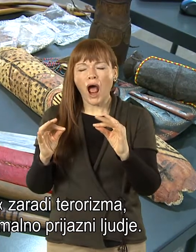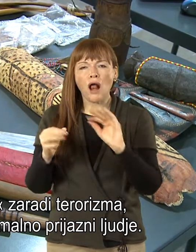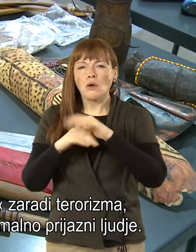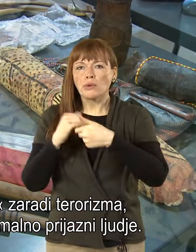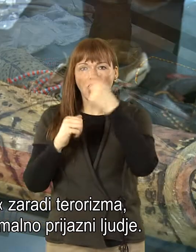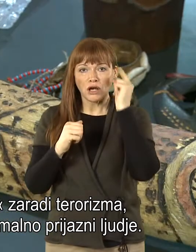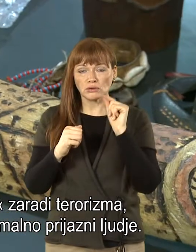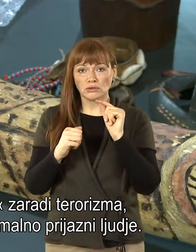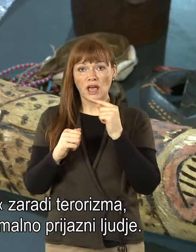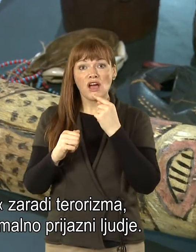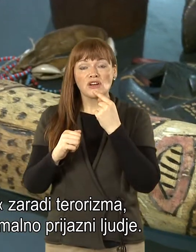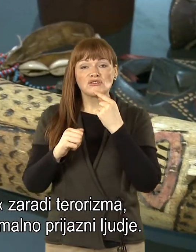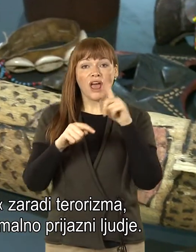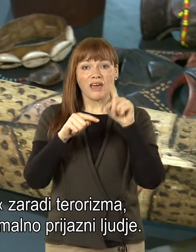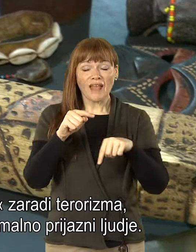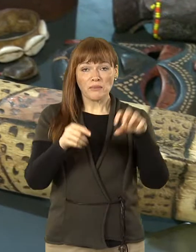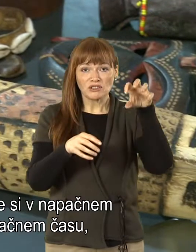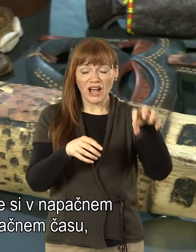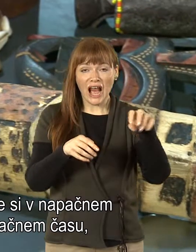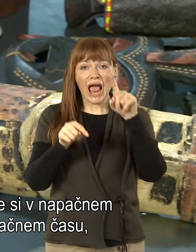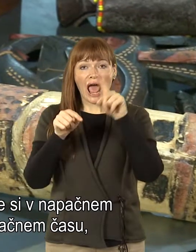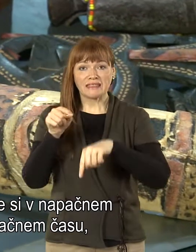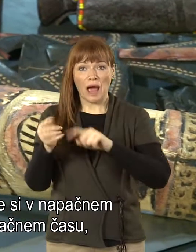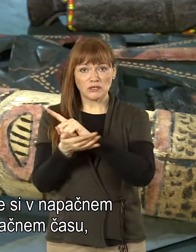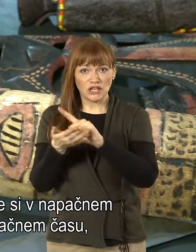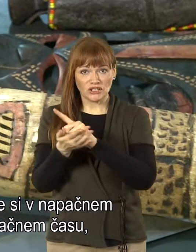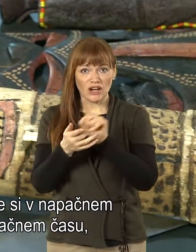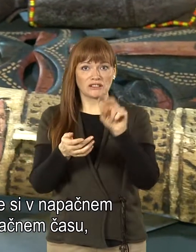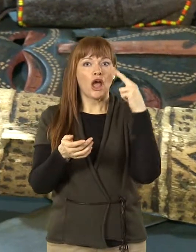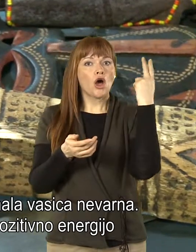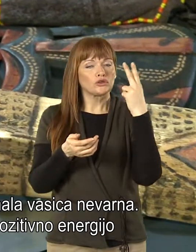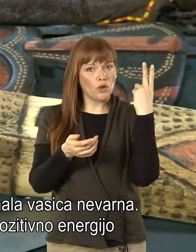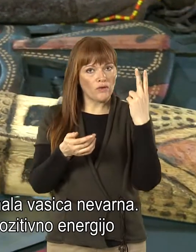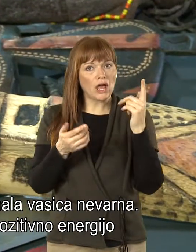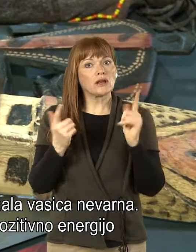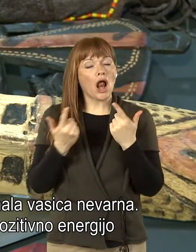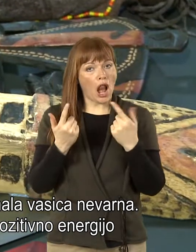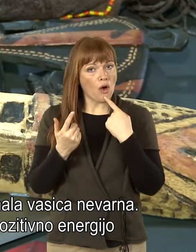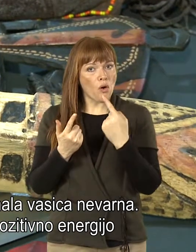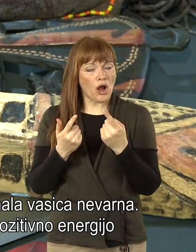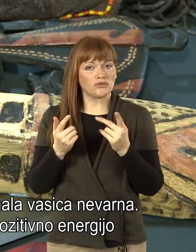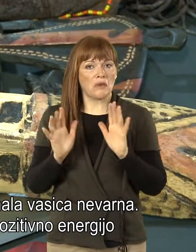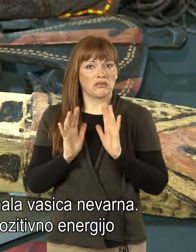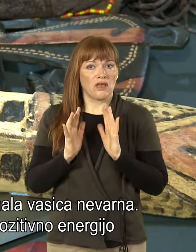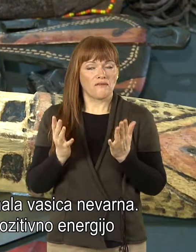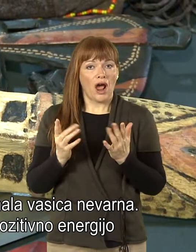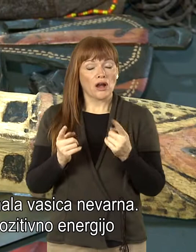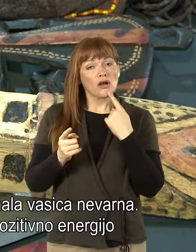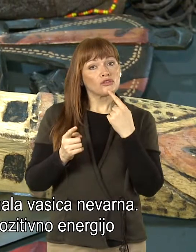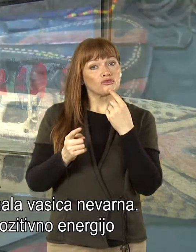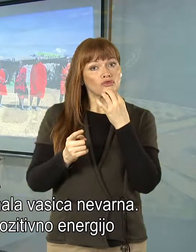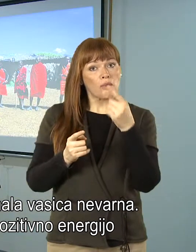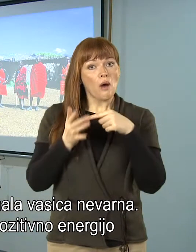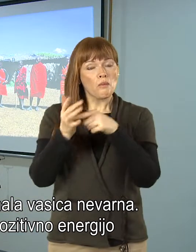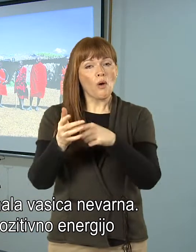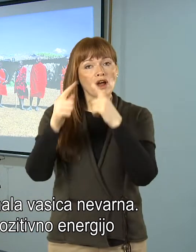Jaz vedno pravim, če si v napačnem kraju, v napačnem času, tudi Slovenija, ena mala vasica nevarna, če pa pokažeš tudi